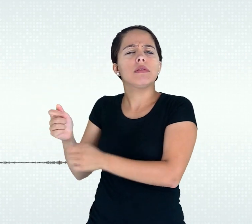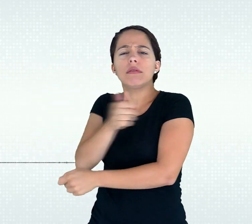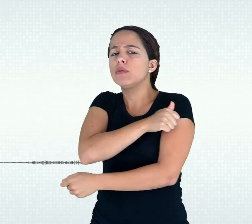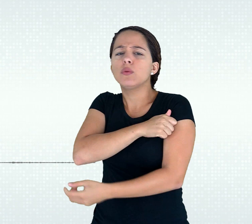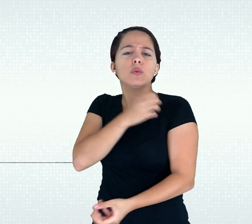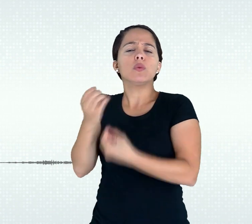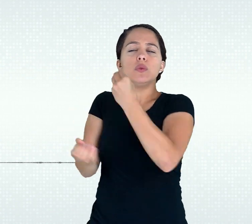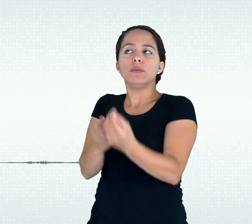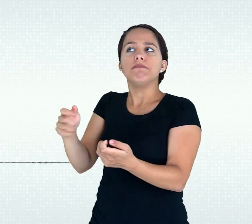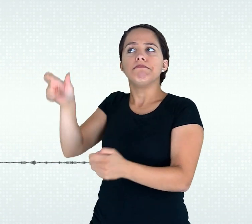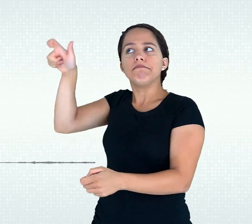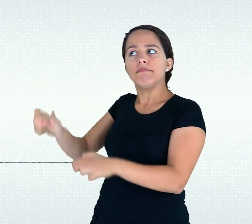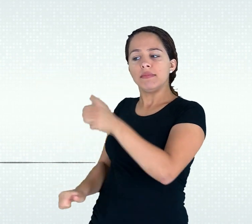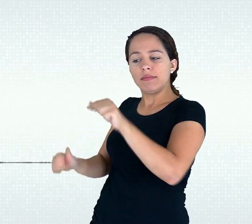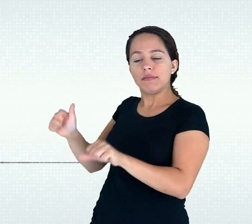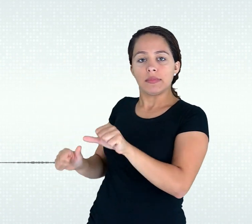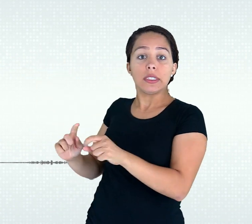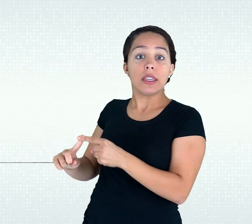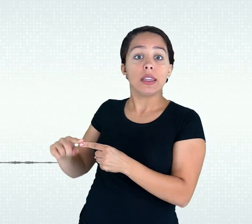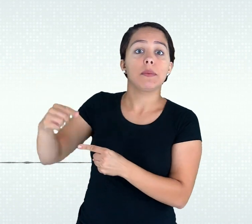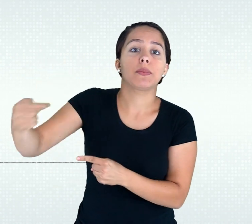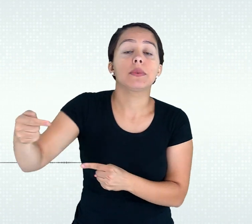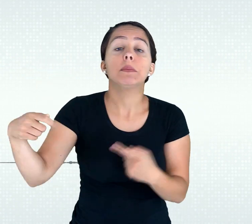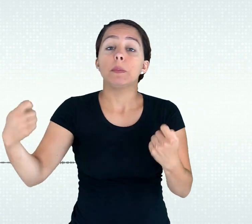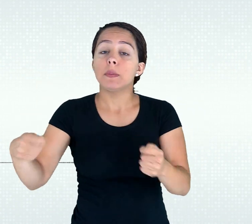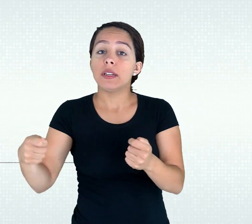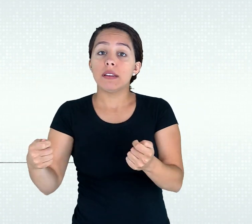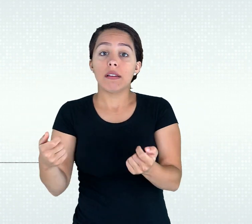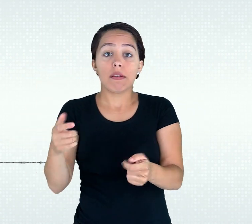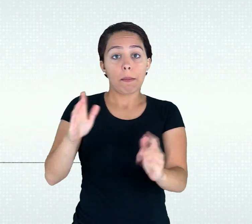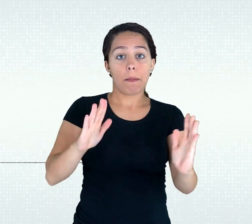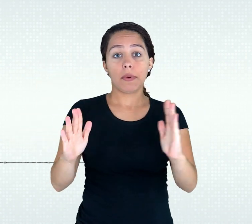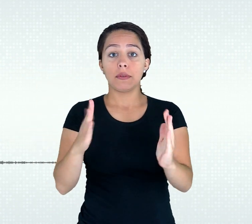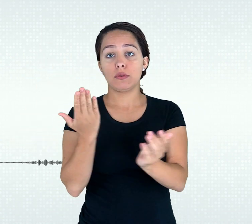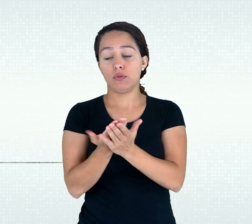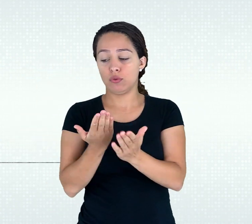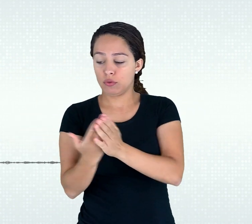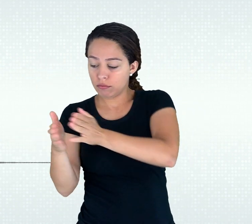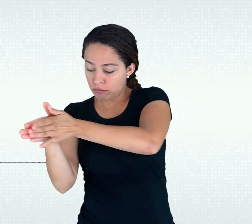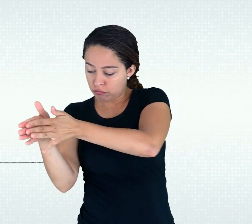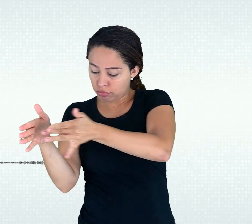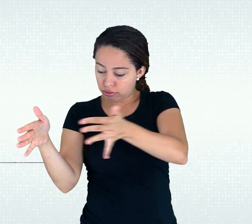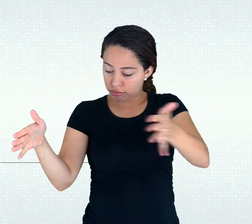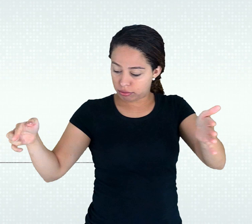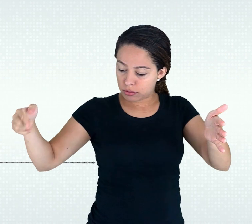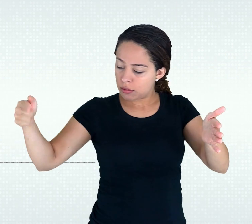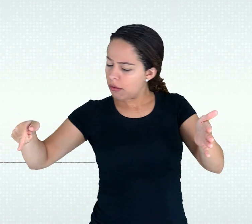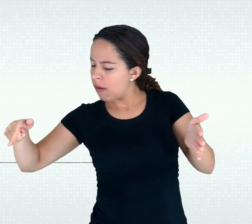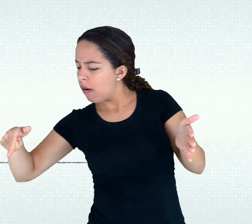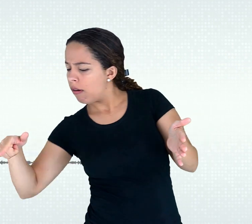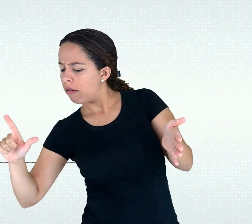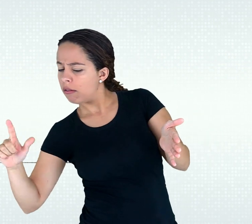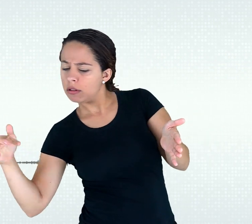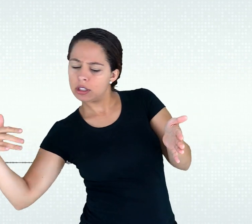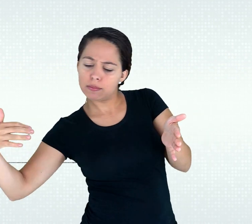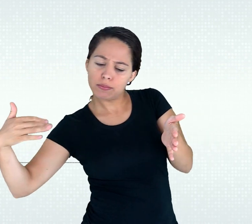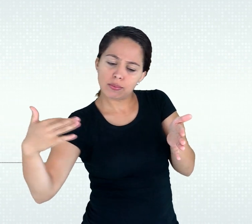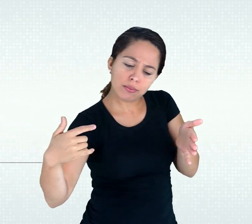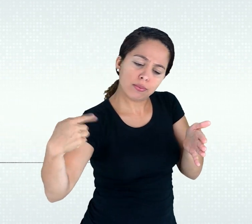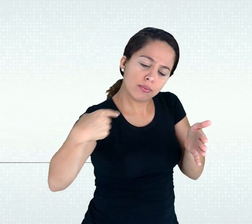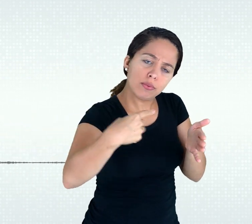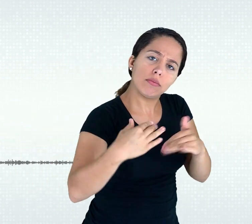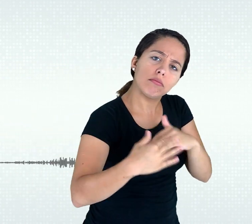a ser sempre feita durante e depois de estudos visando à recuperação de alunos com baixo